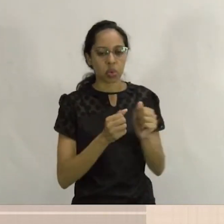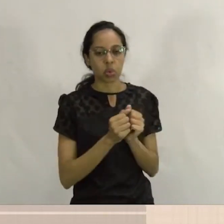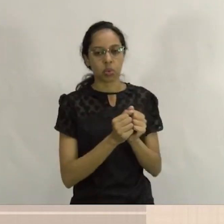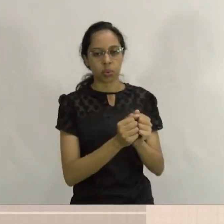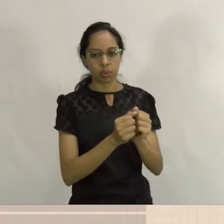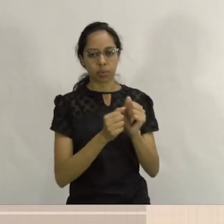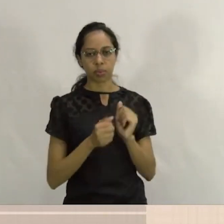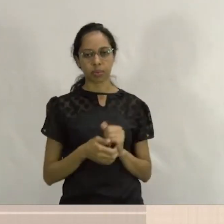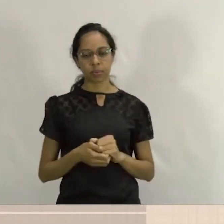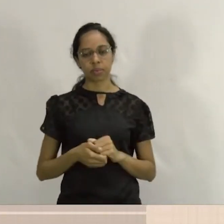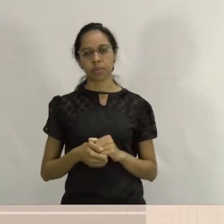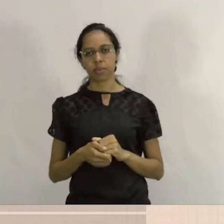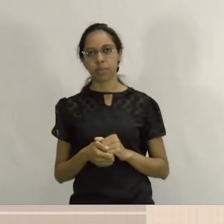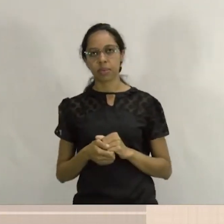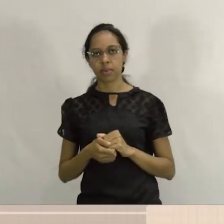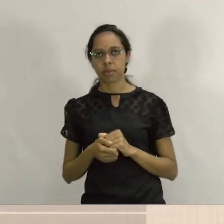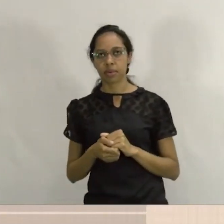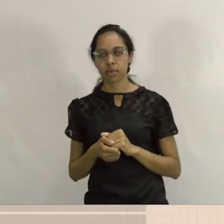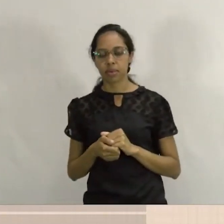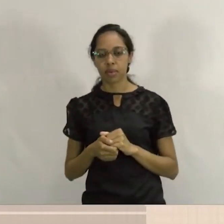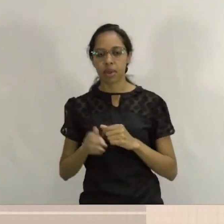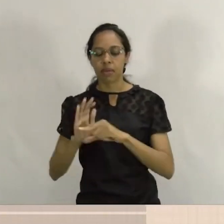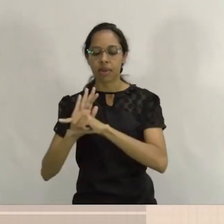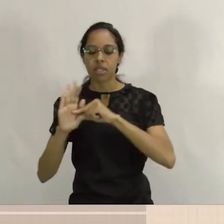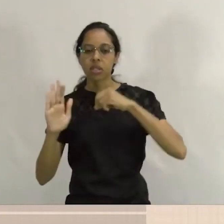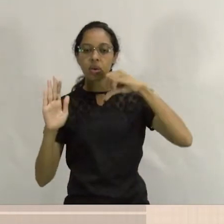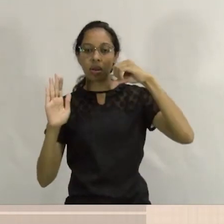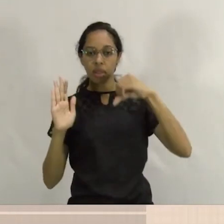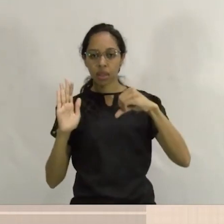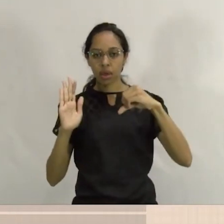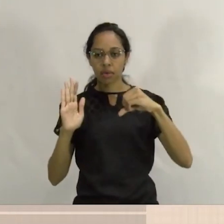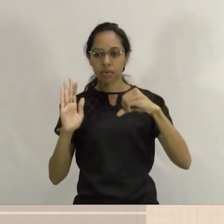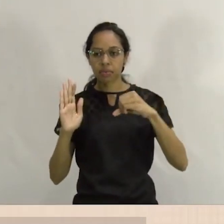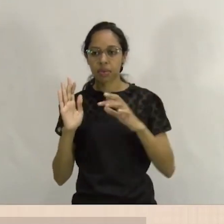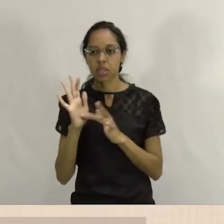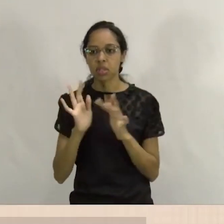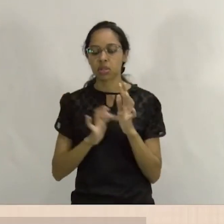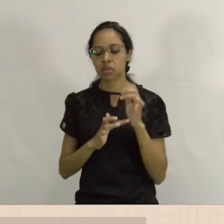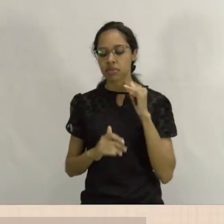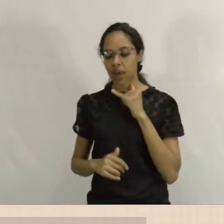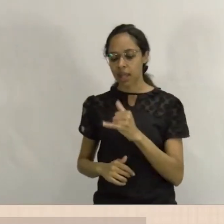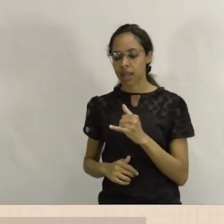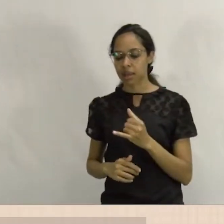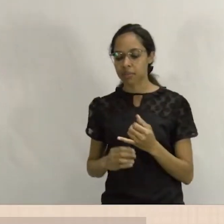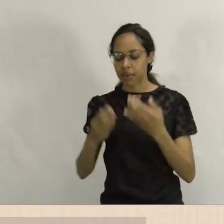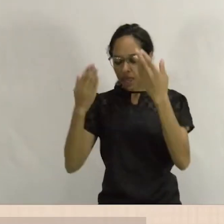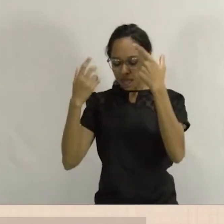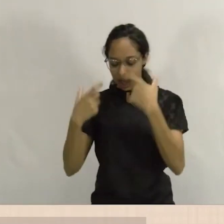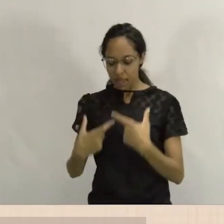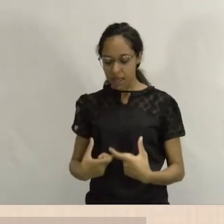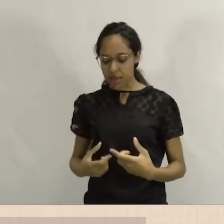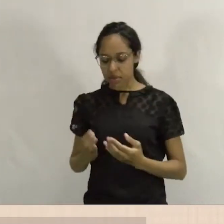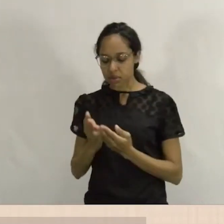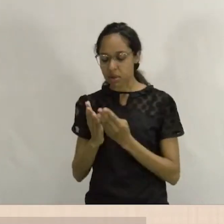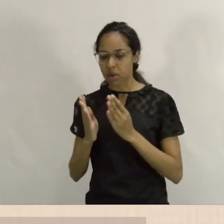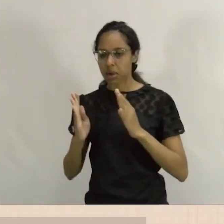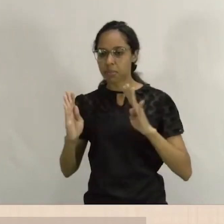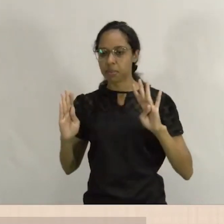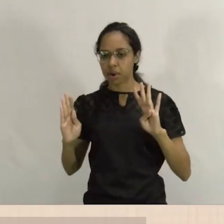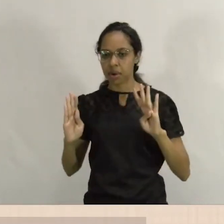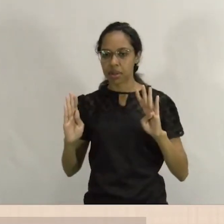Aí no versículo 9: eu sou a porta, se alguém entrar por mim será salvo, entrará e sairá,